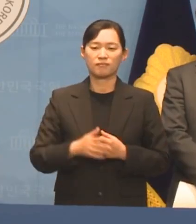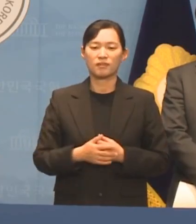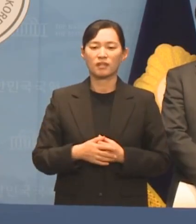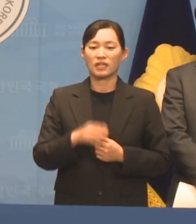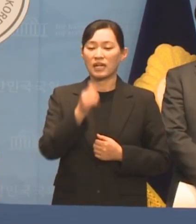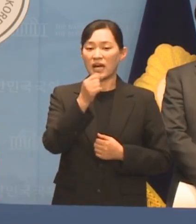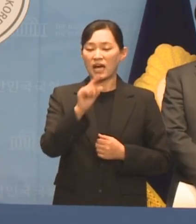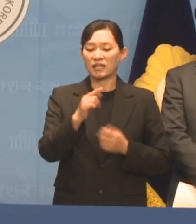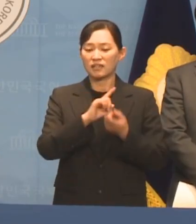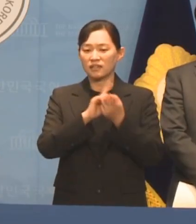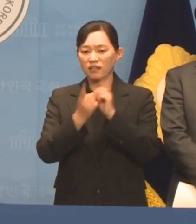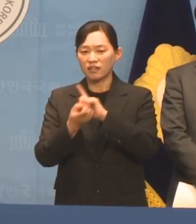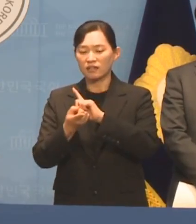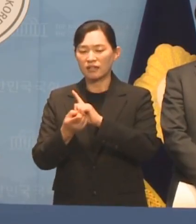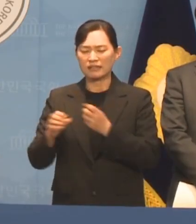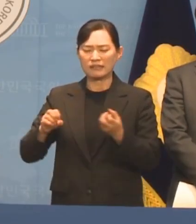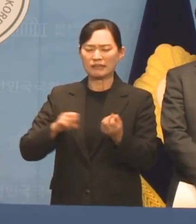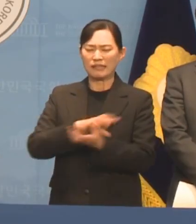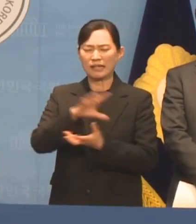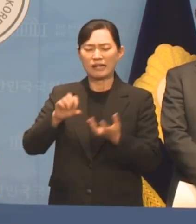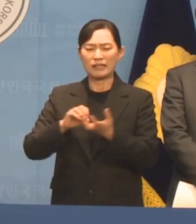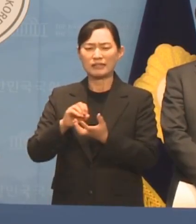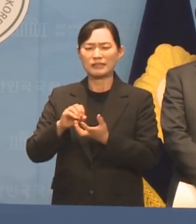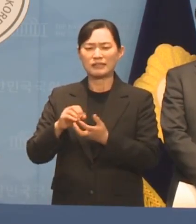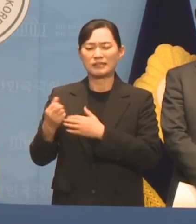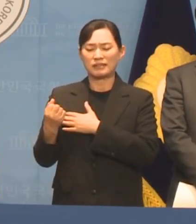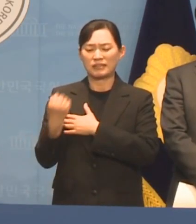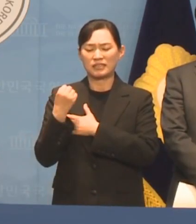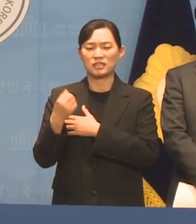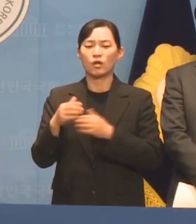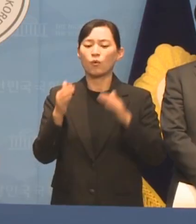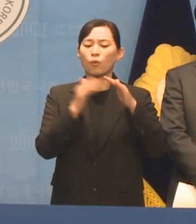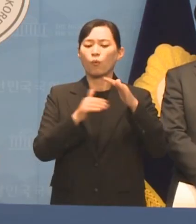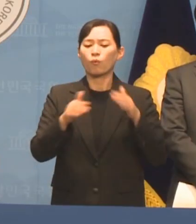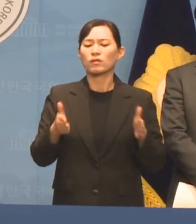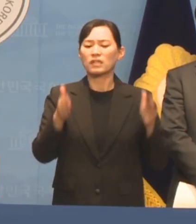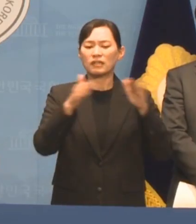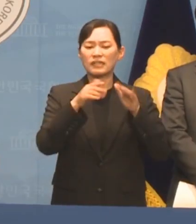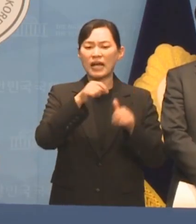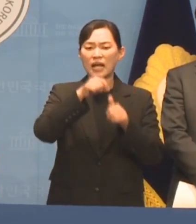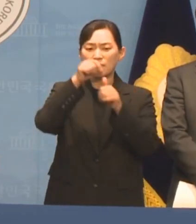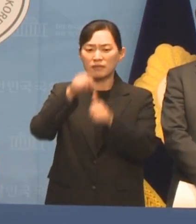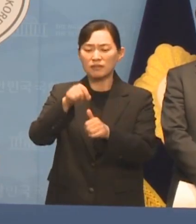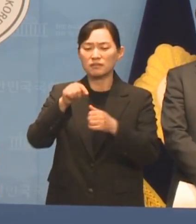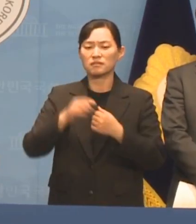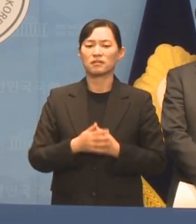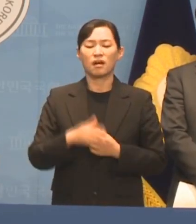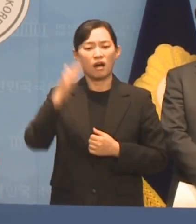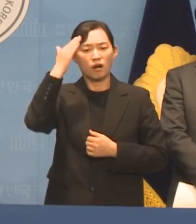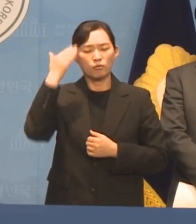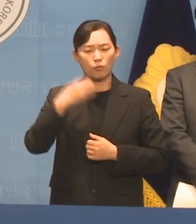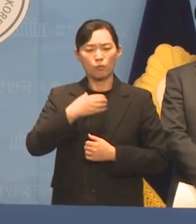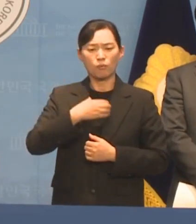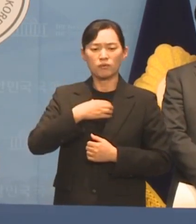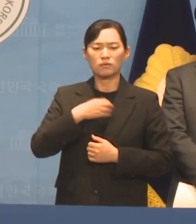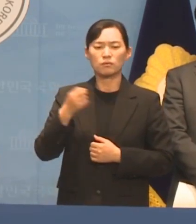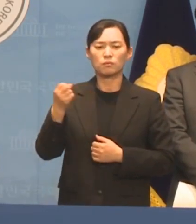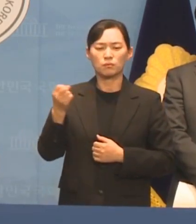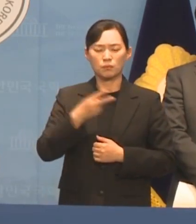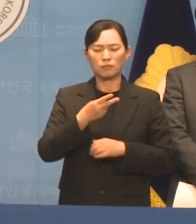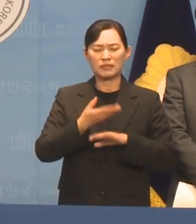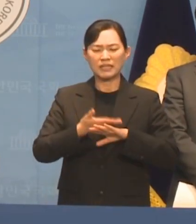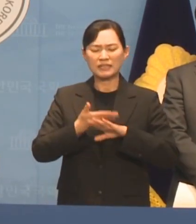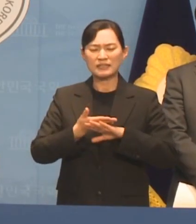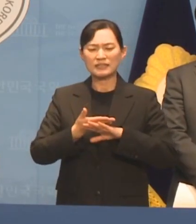한덕수 권한대행과 내란 잔당 세력이 주도하는 공공기관 알박기 인사 시도는 대한민국을 위협하는 또 다른